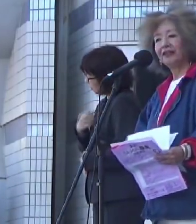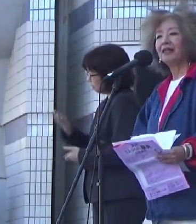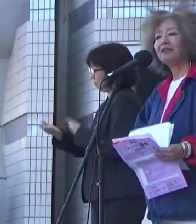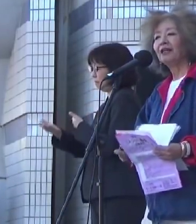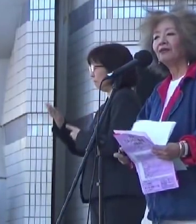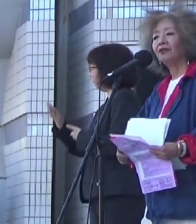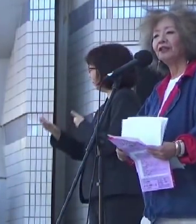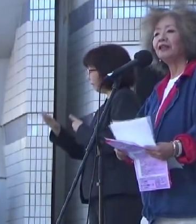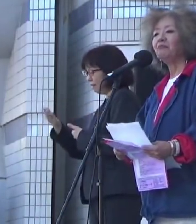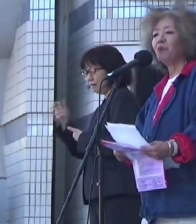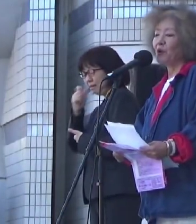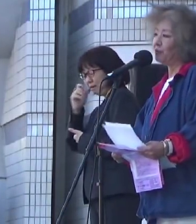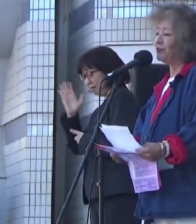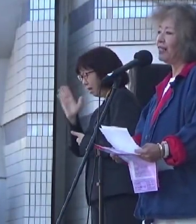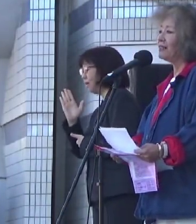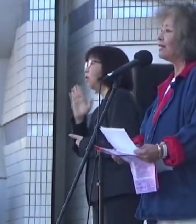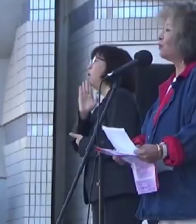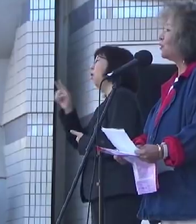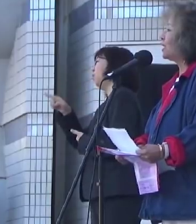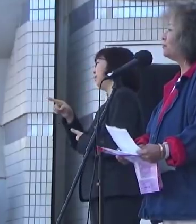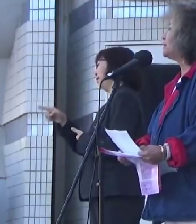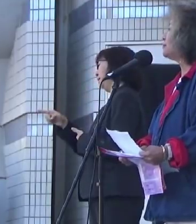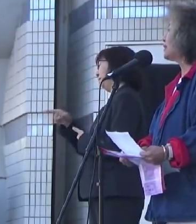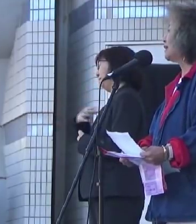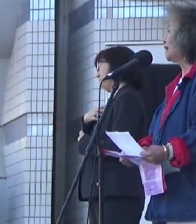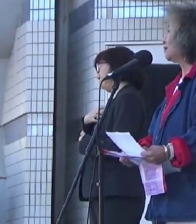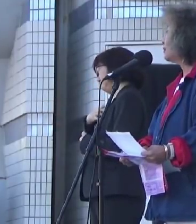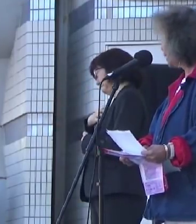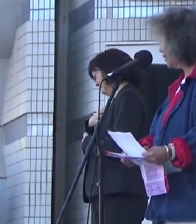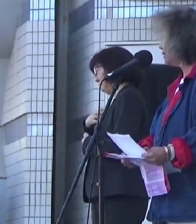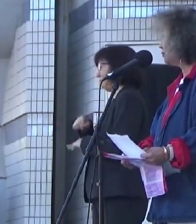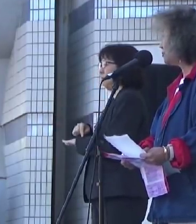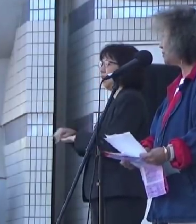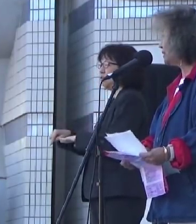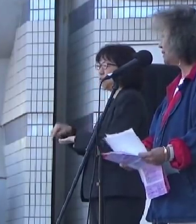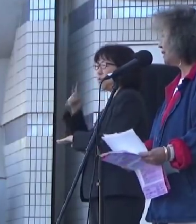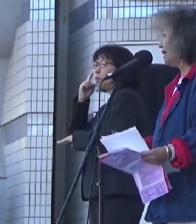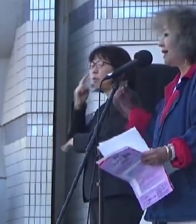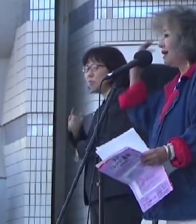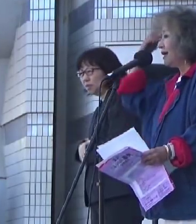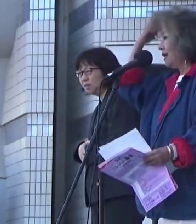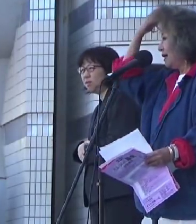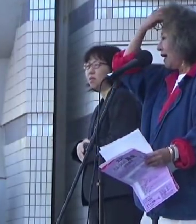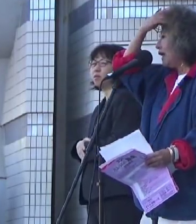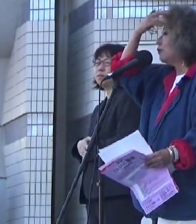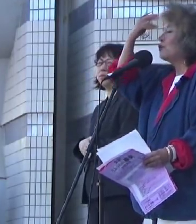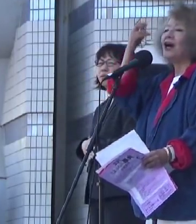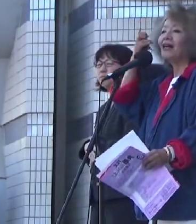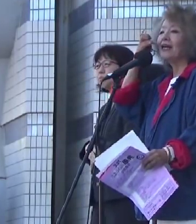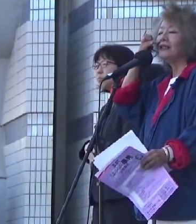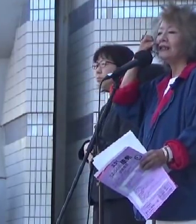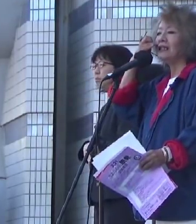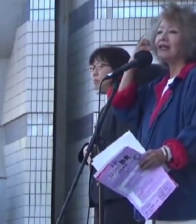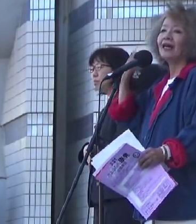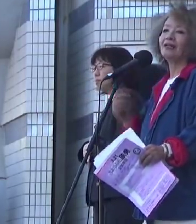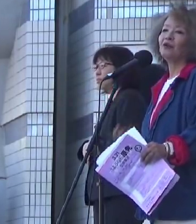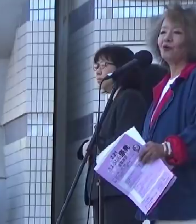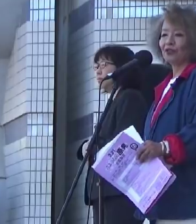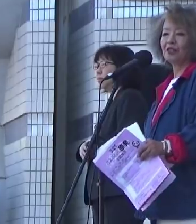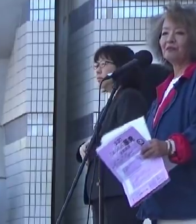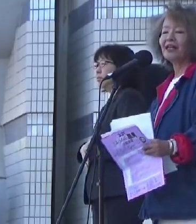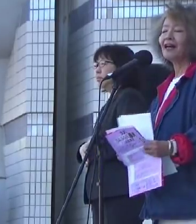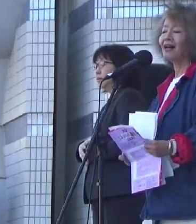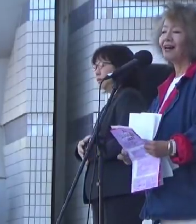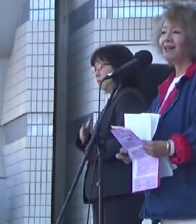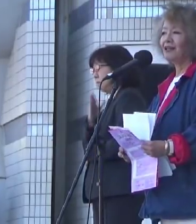ど淵上さんご自身も無念さをかみしめておられたと思います。あの激しい怒り